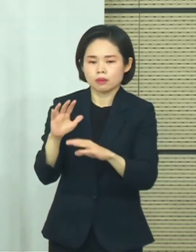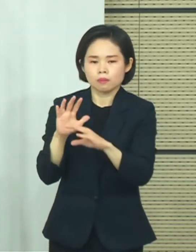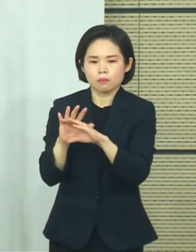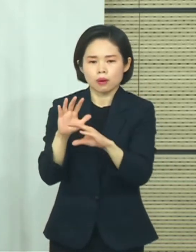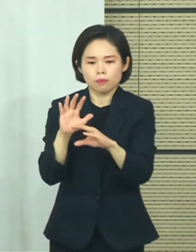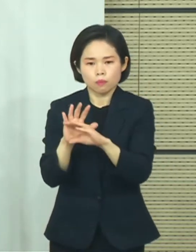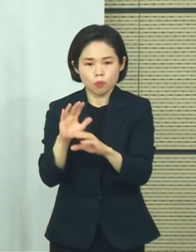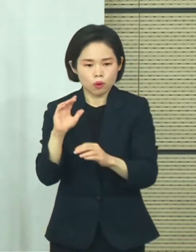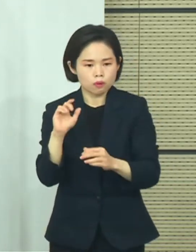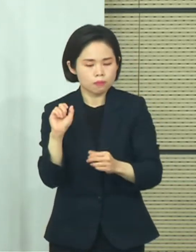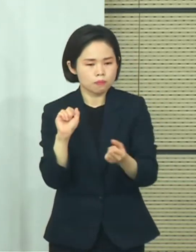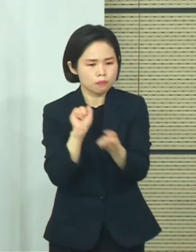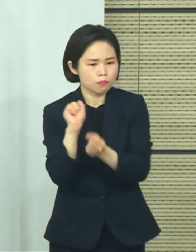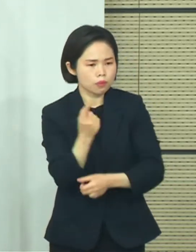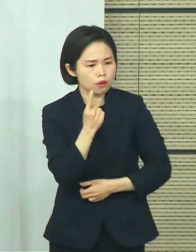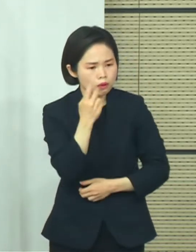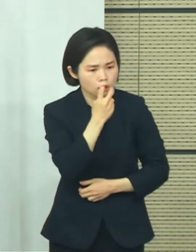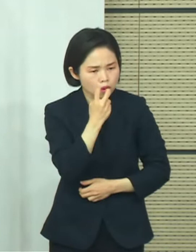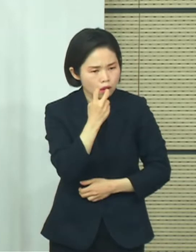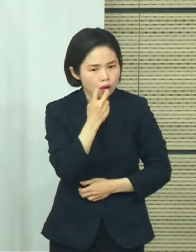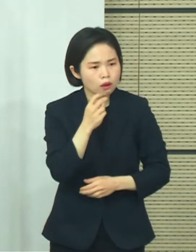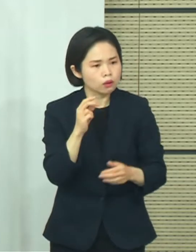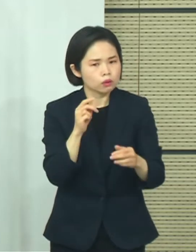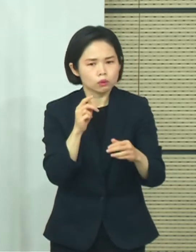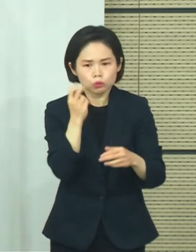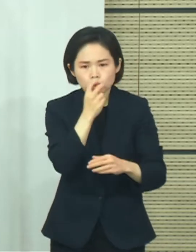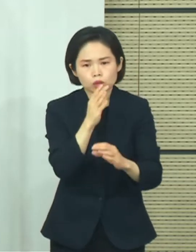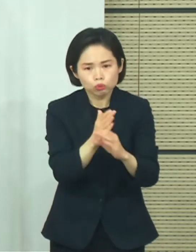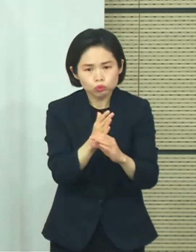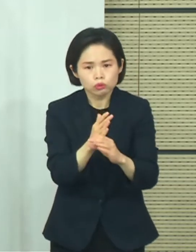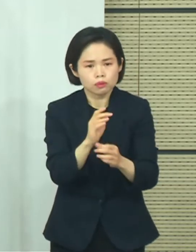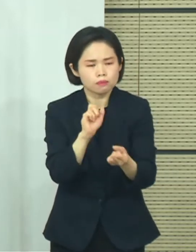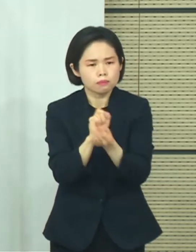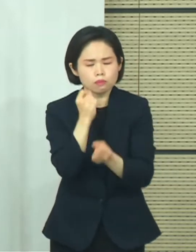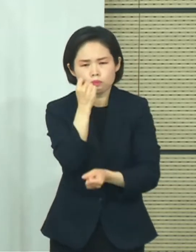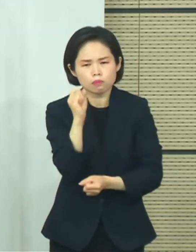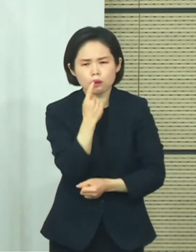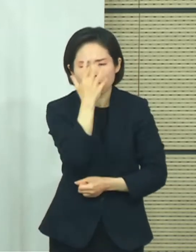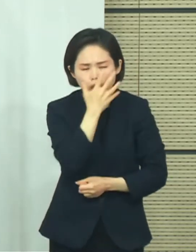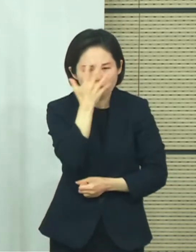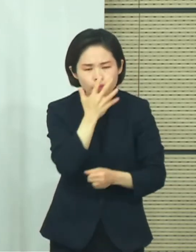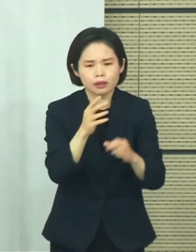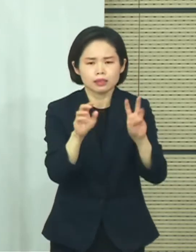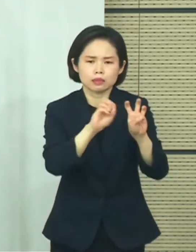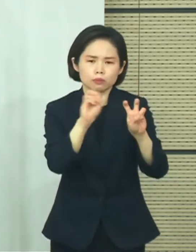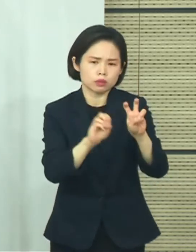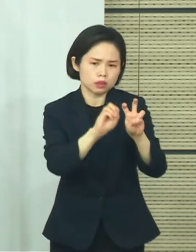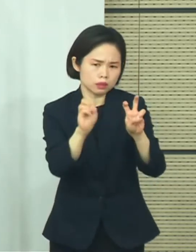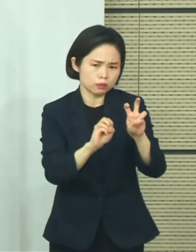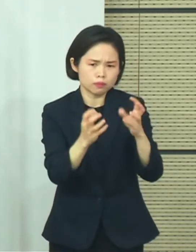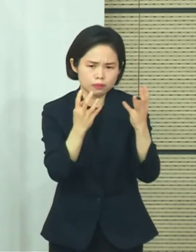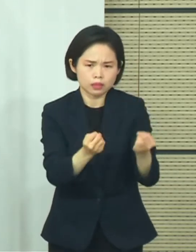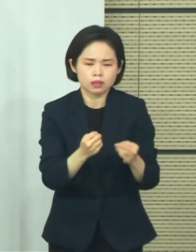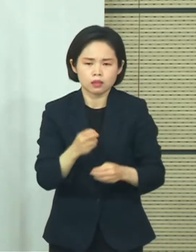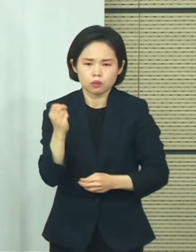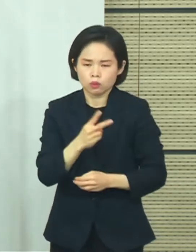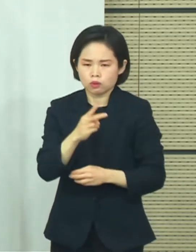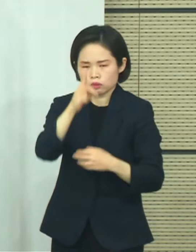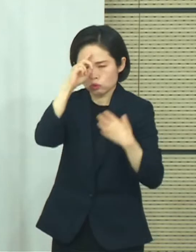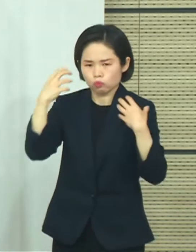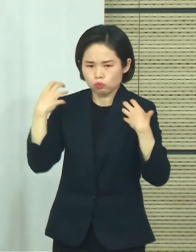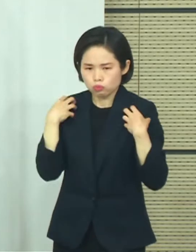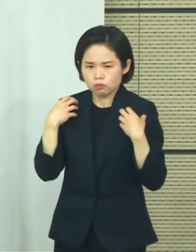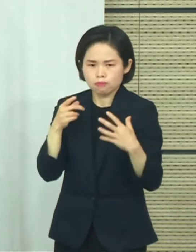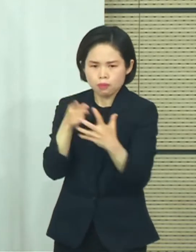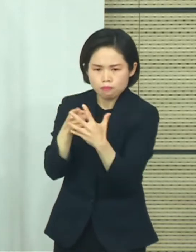조사 정의 사례의 비율이 20% 대로 여전히 높게 나타나고 있고 방영 막내 관리 피울 도 아직은